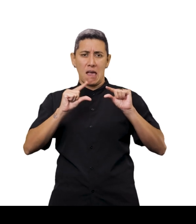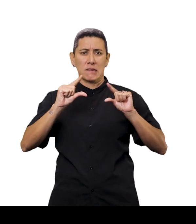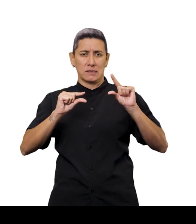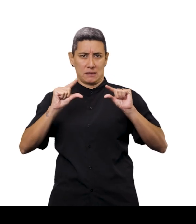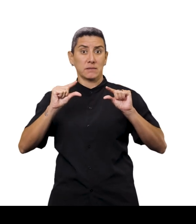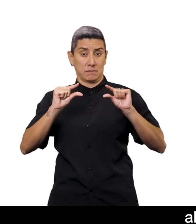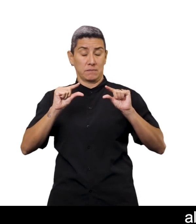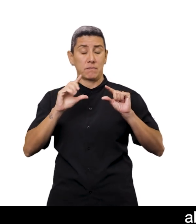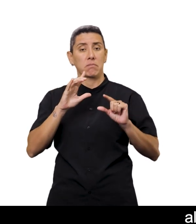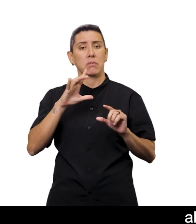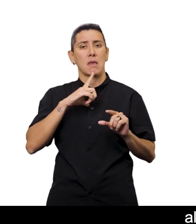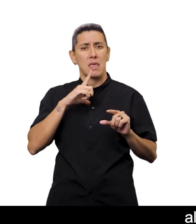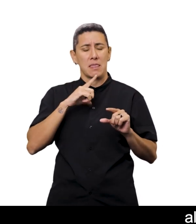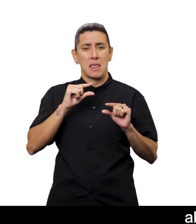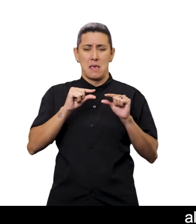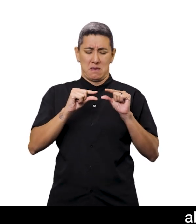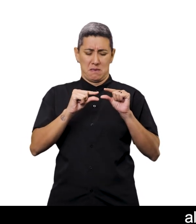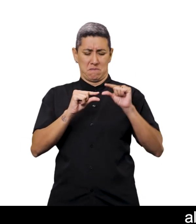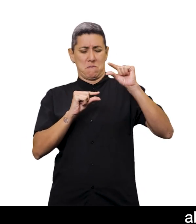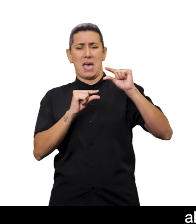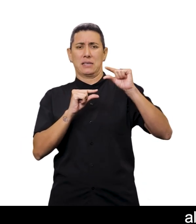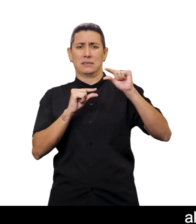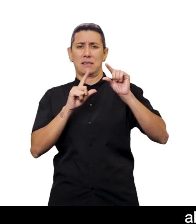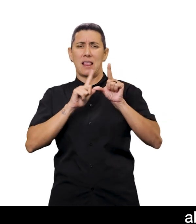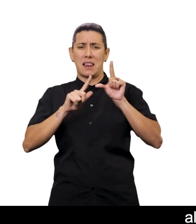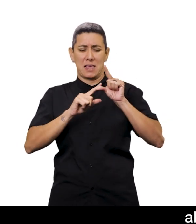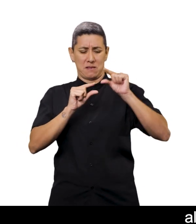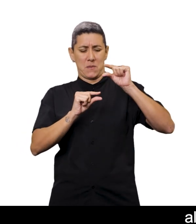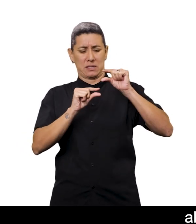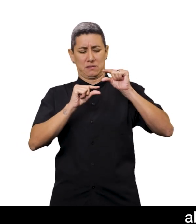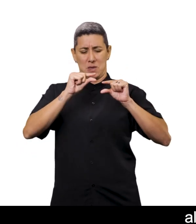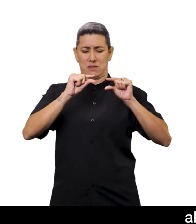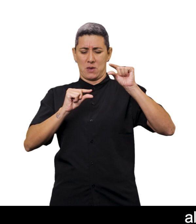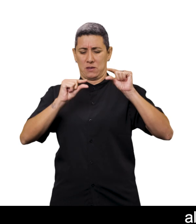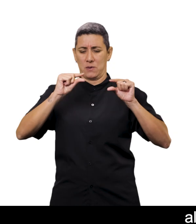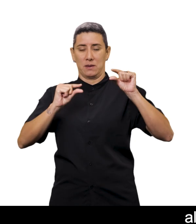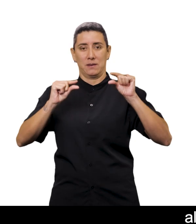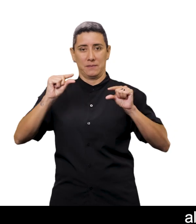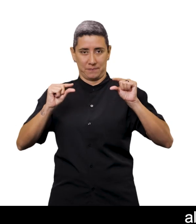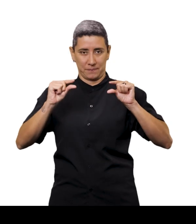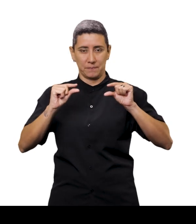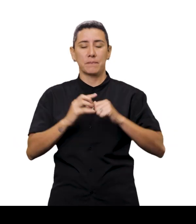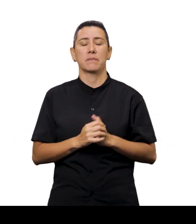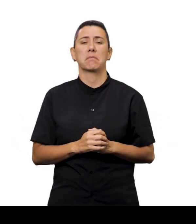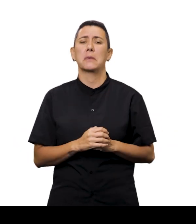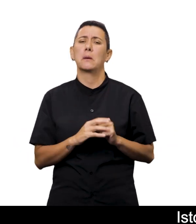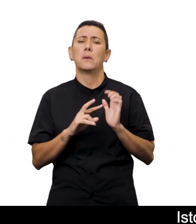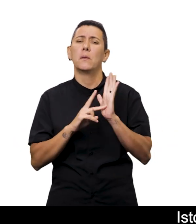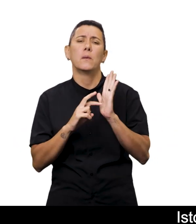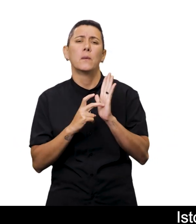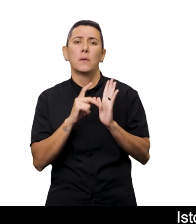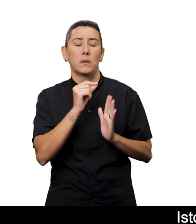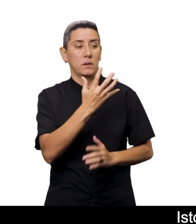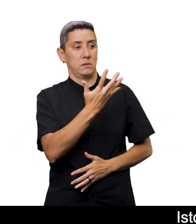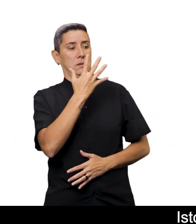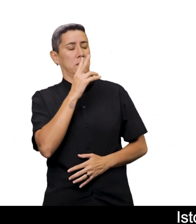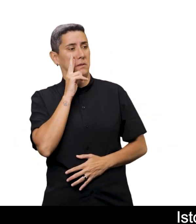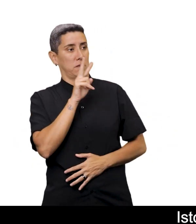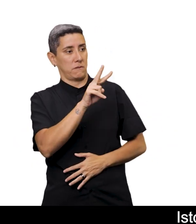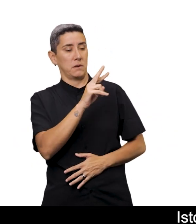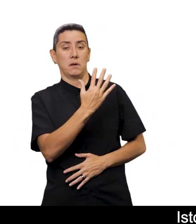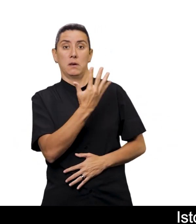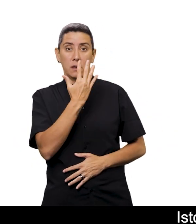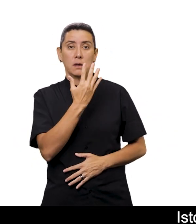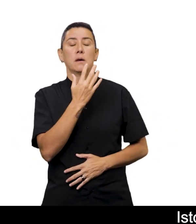outras menores, algumas mais para cima, outras mais para baixo. Isto produz um